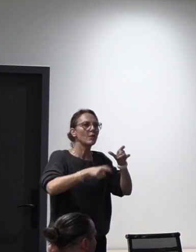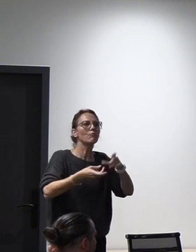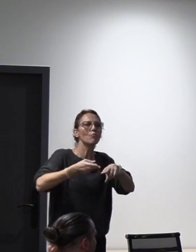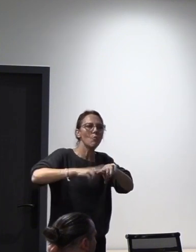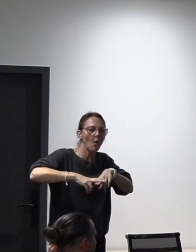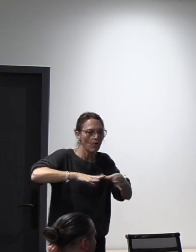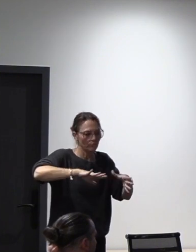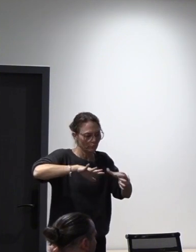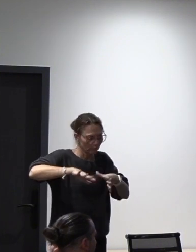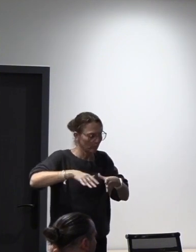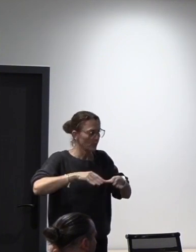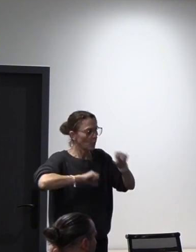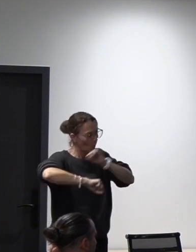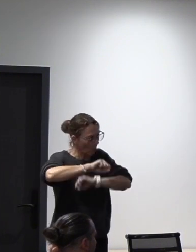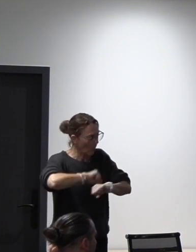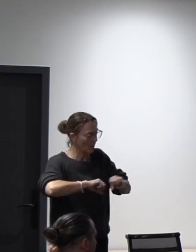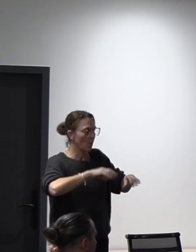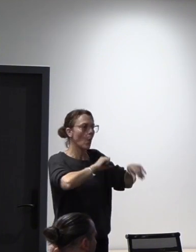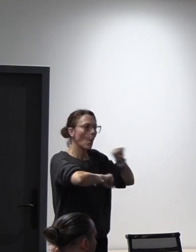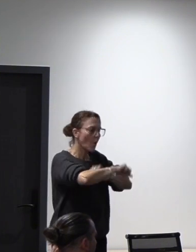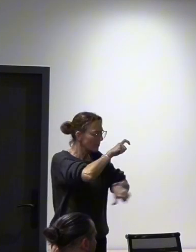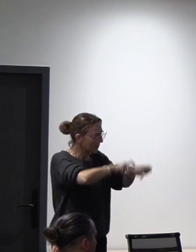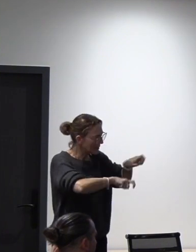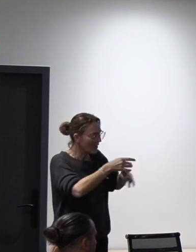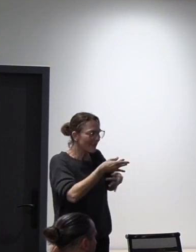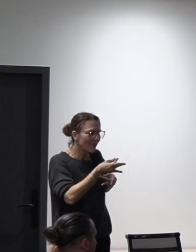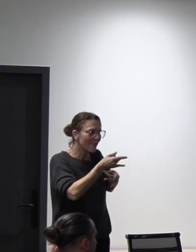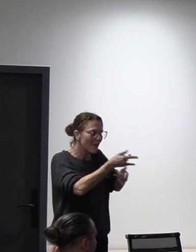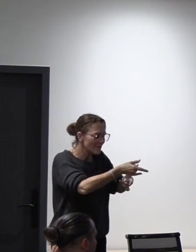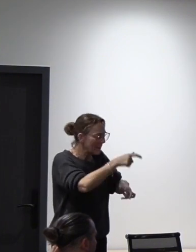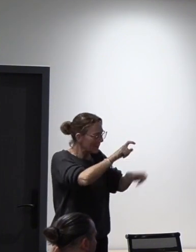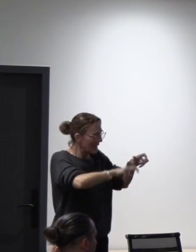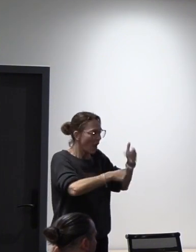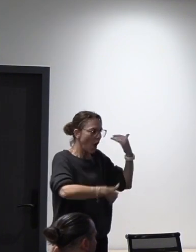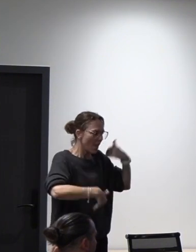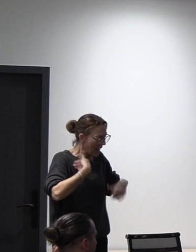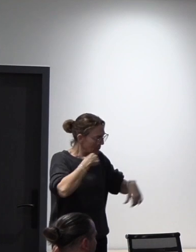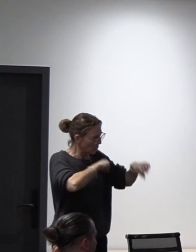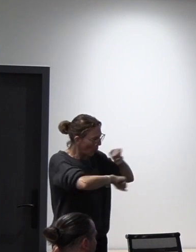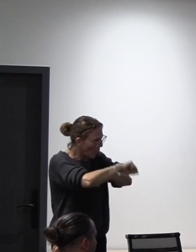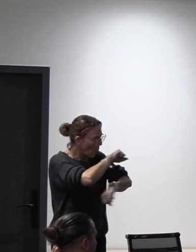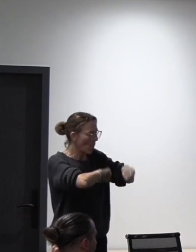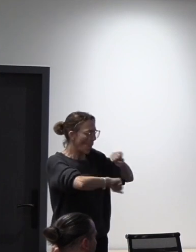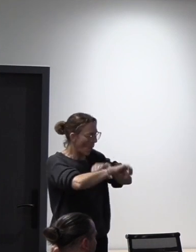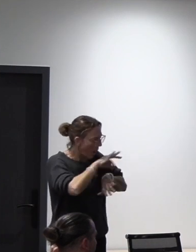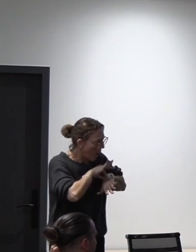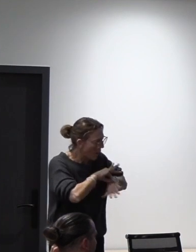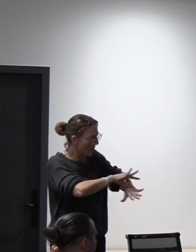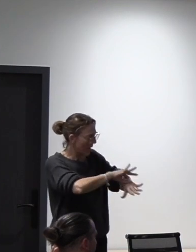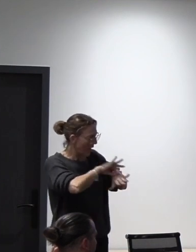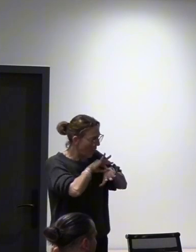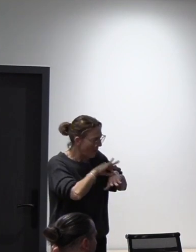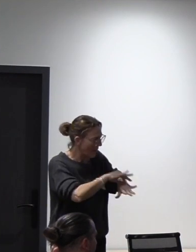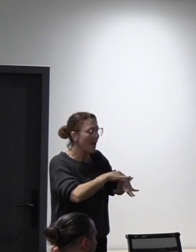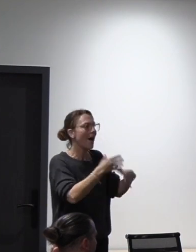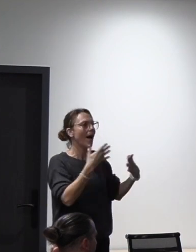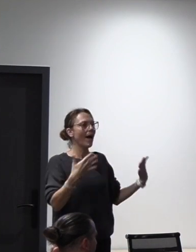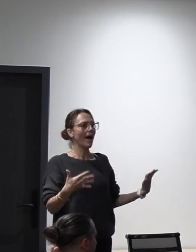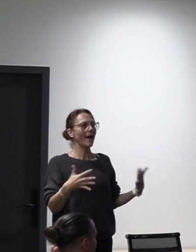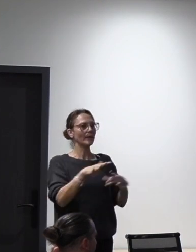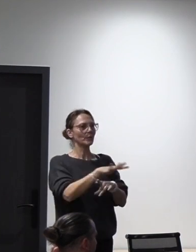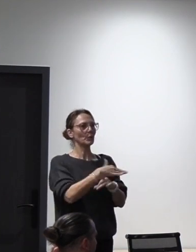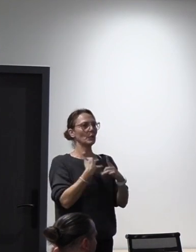sont plus vulnérables, mais qui s'en occupe, qui s'occupe de ces personnes vulnérables, ces personnes handicapées, c'est une société, c'est à la mode,